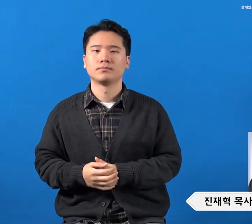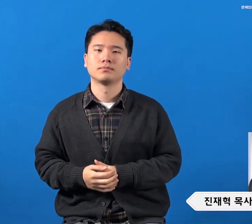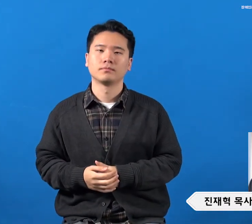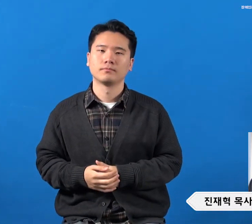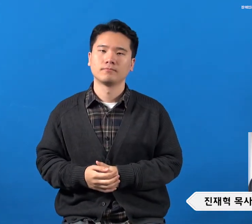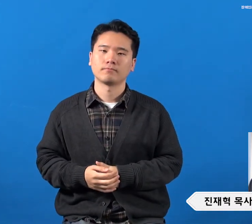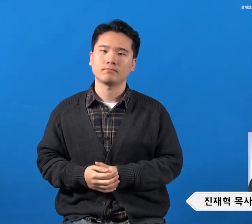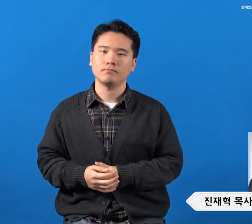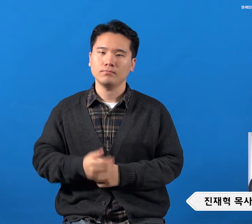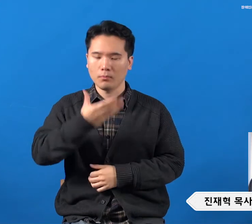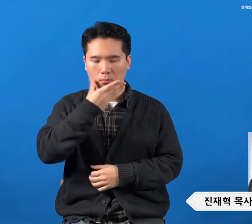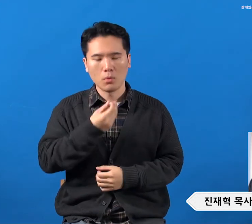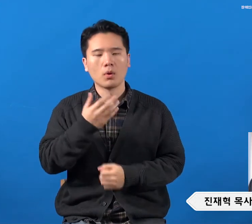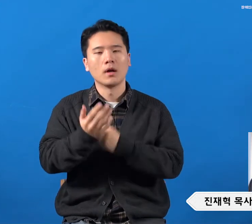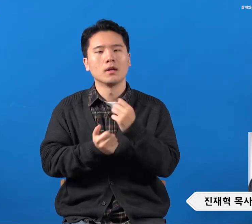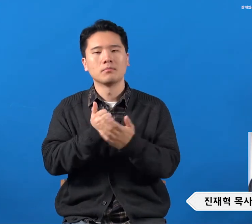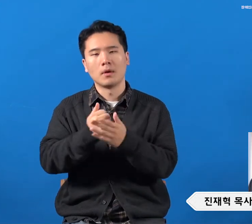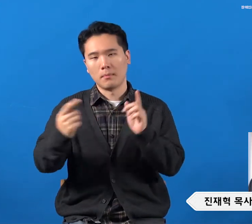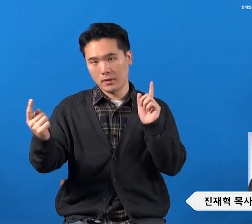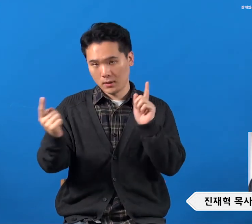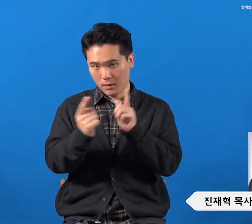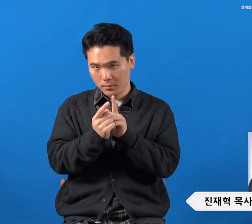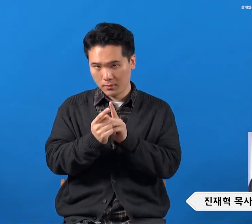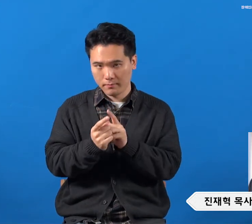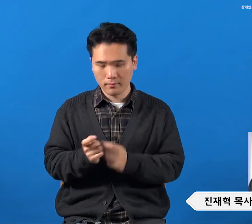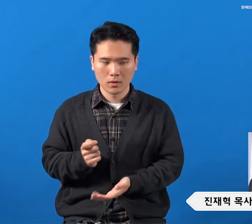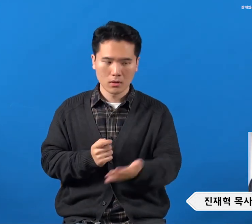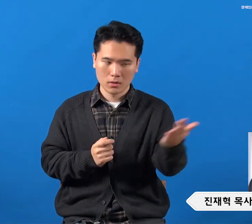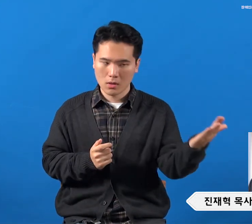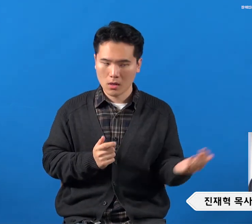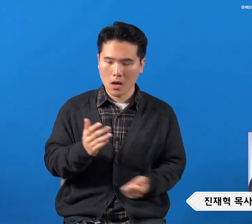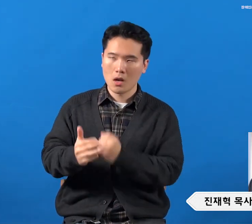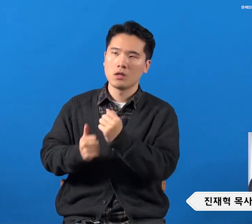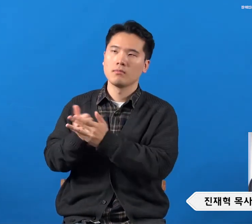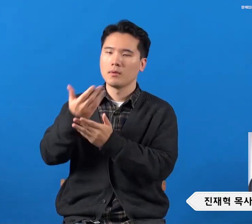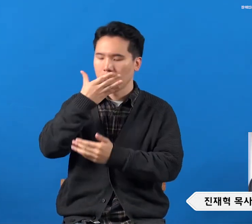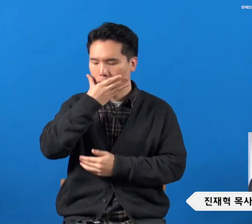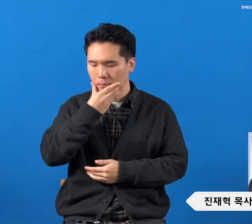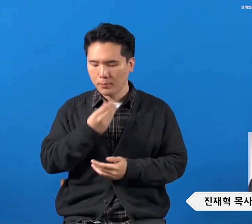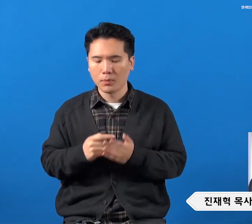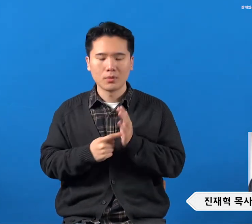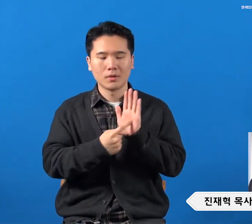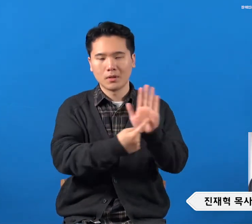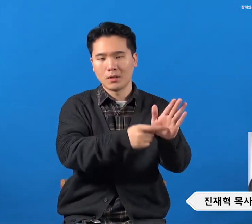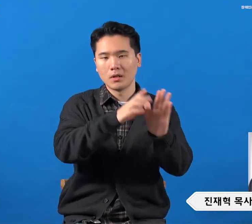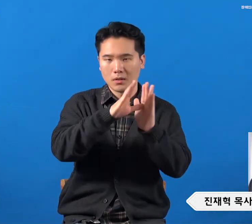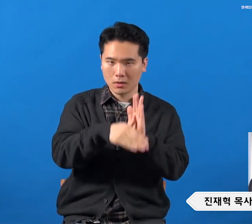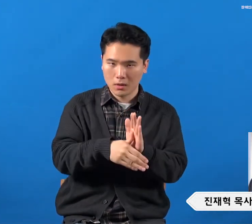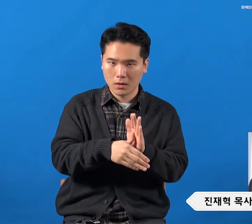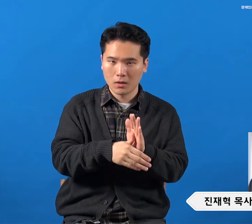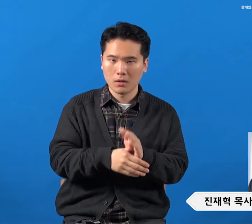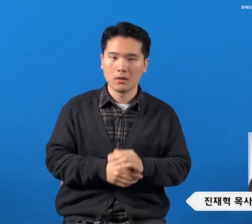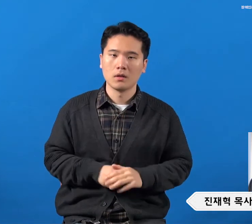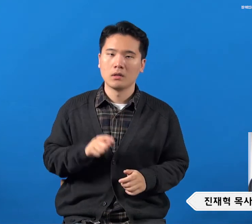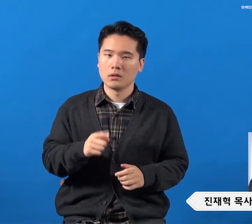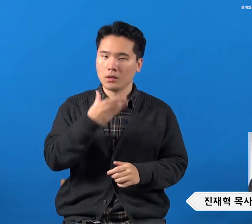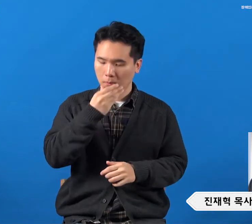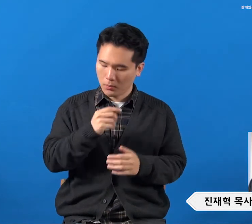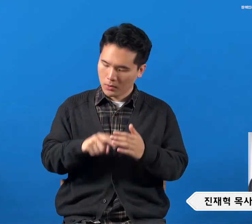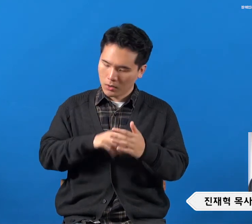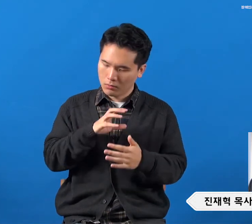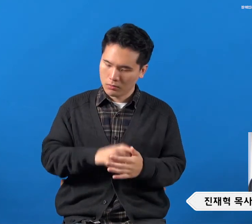됩니다. 축복의 하나님의 만남이 그들에게 하나님의 축복으로 나타날 때 그들은 그 하나님의